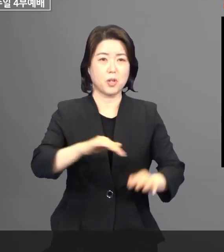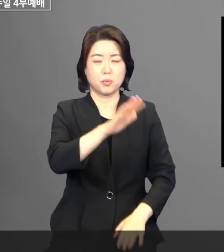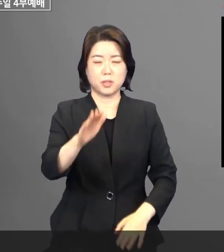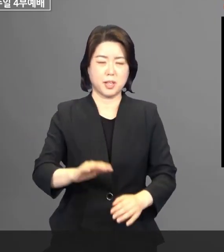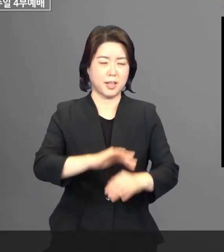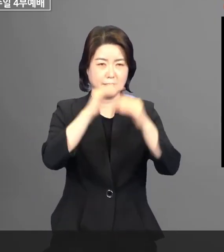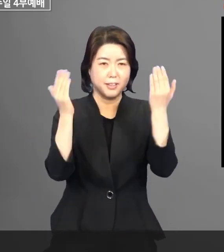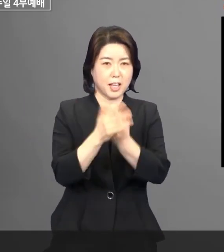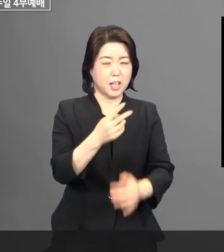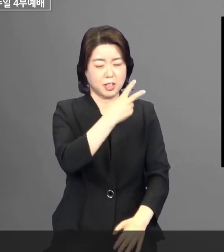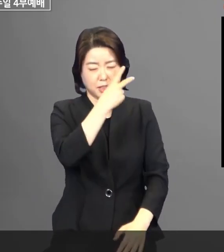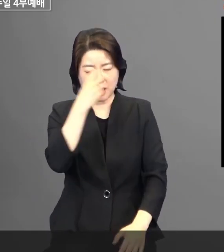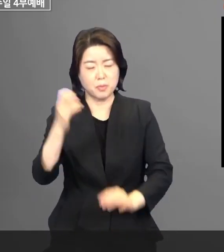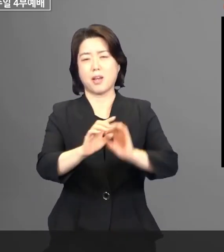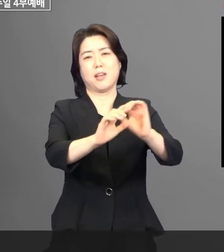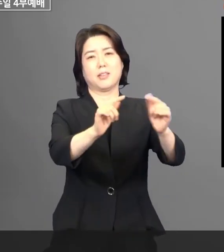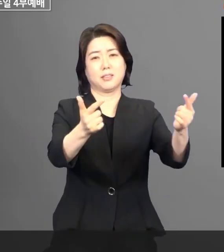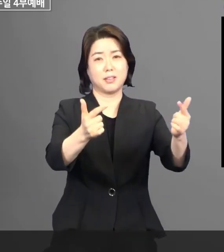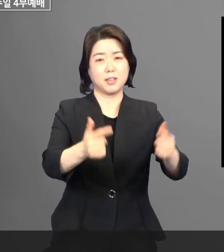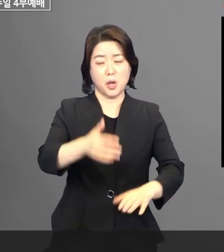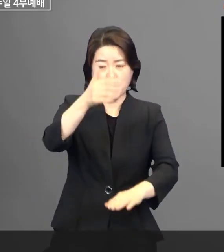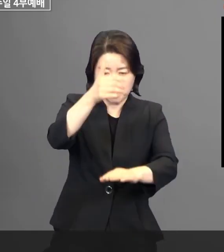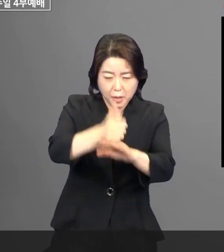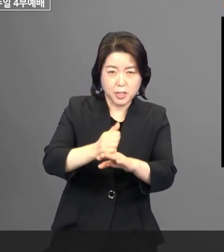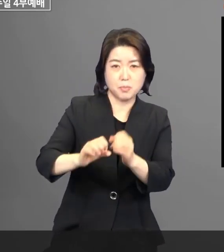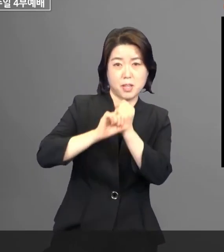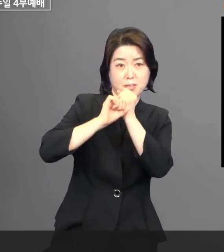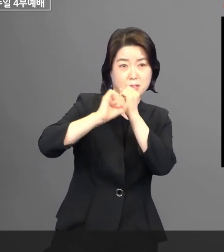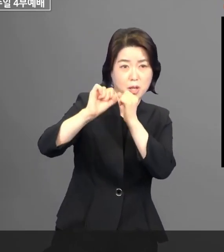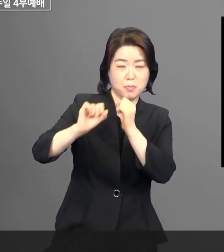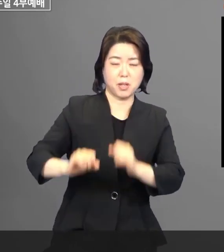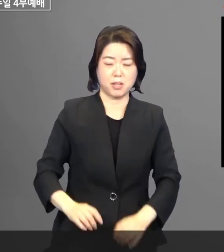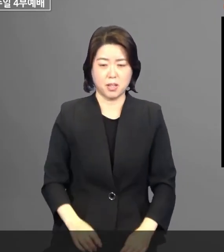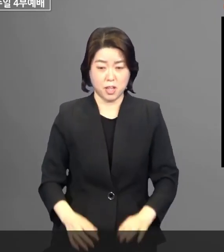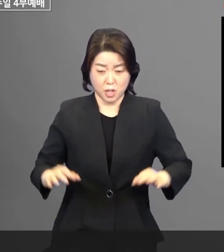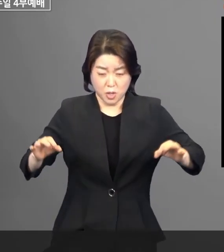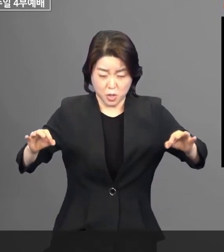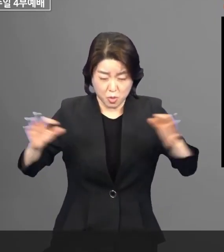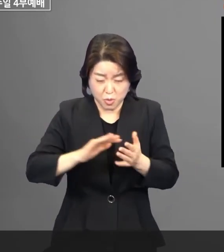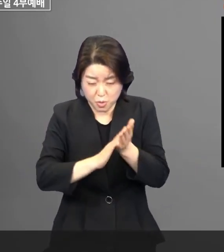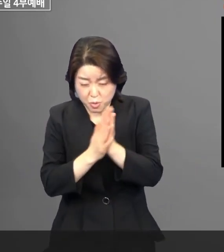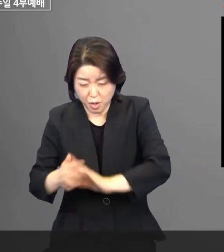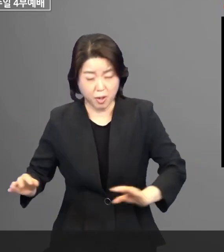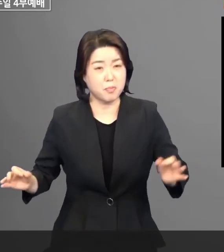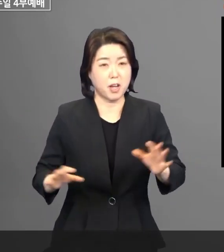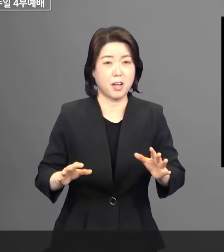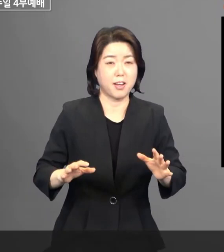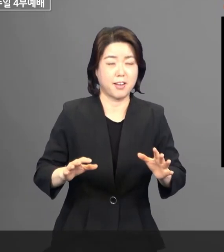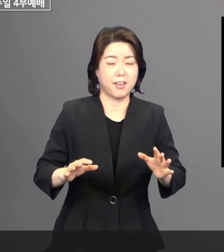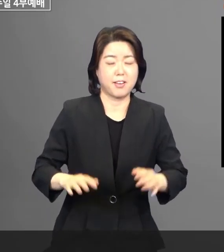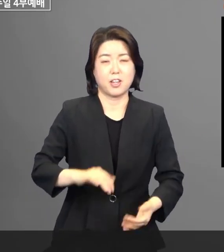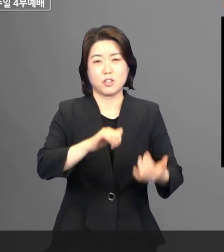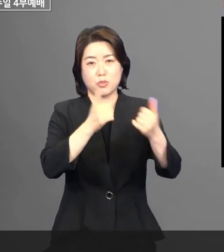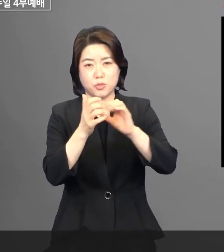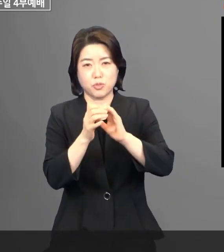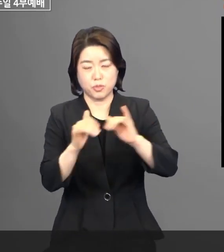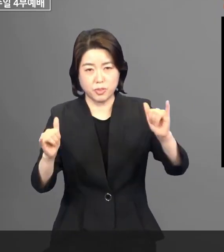우리가 다 잠잘 것이 아니요 마지막 나팔에 순식간에 변화되리니